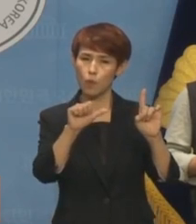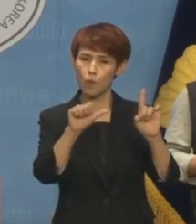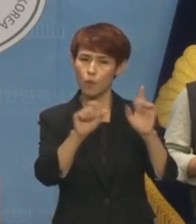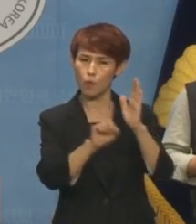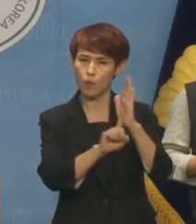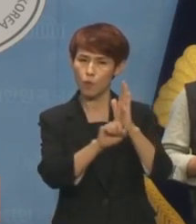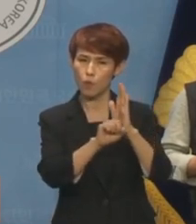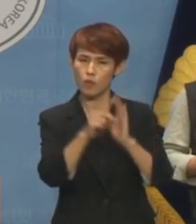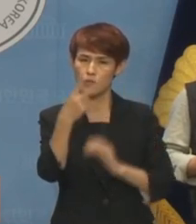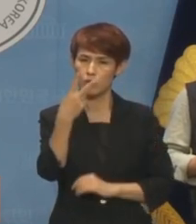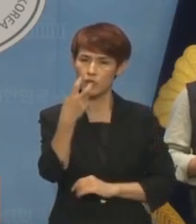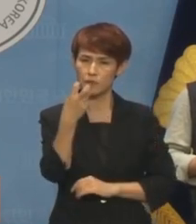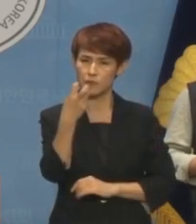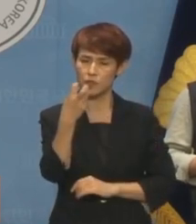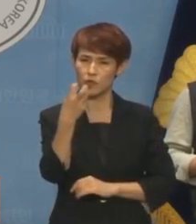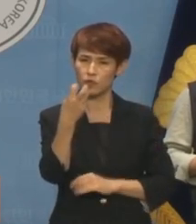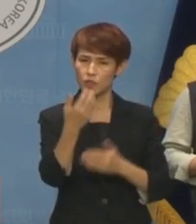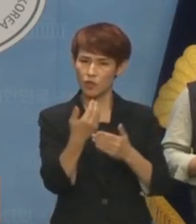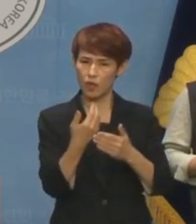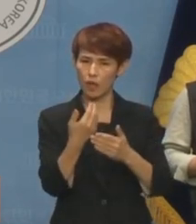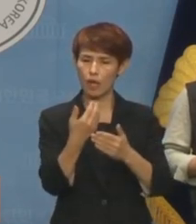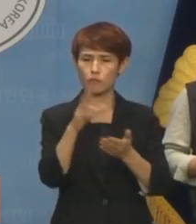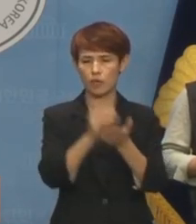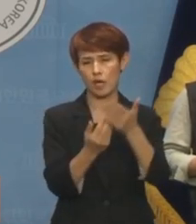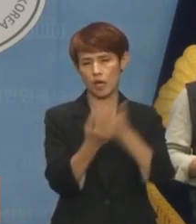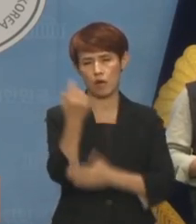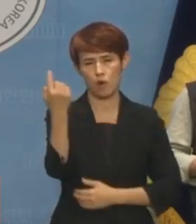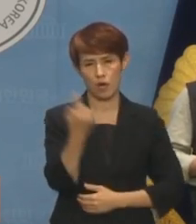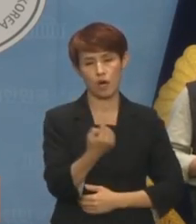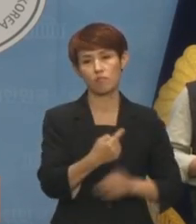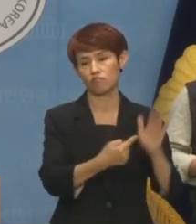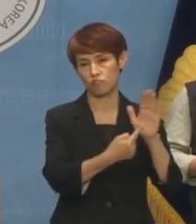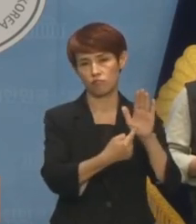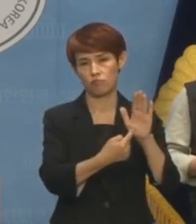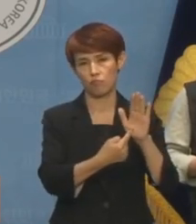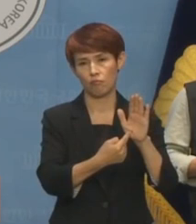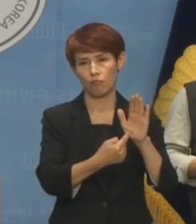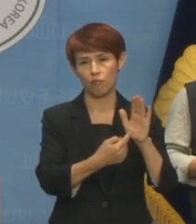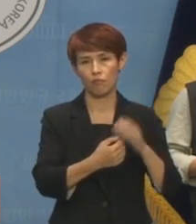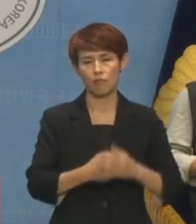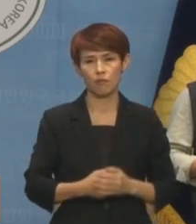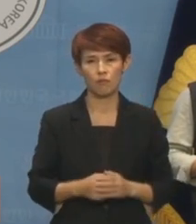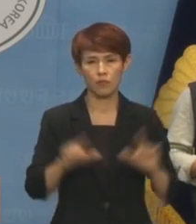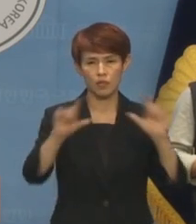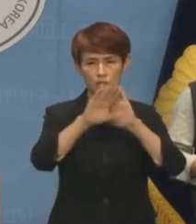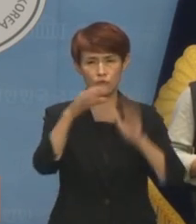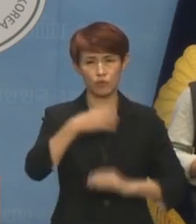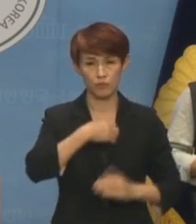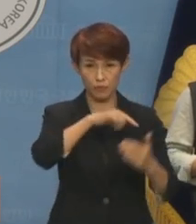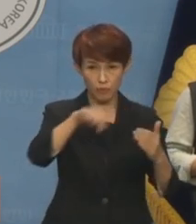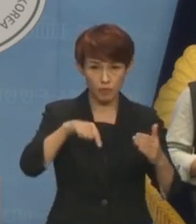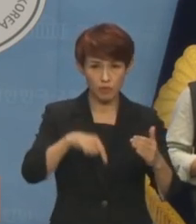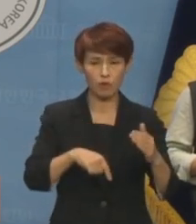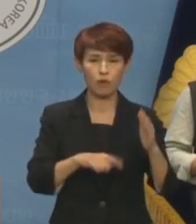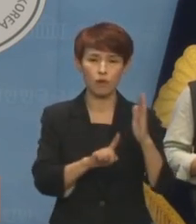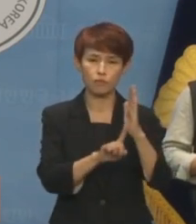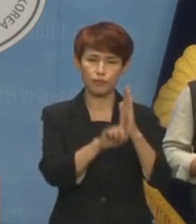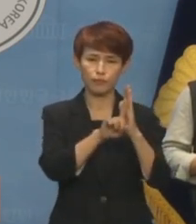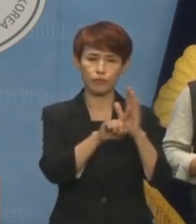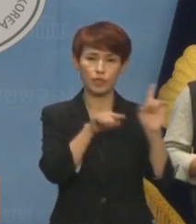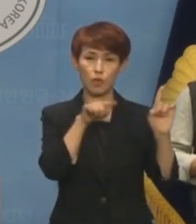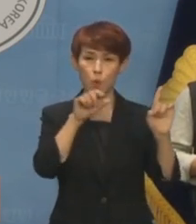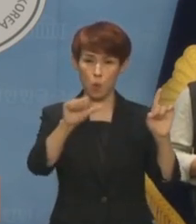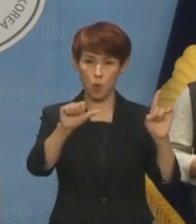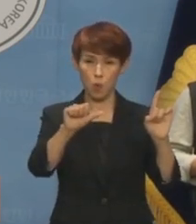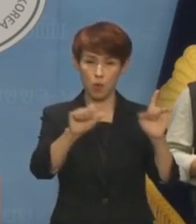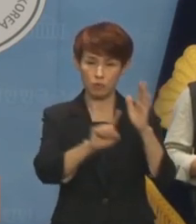마지노선이 2030년 전에 붕괴할 것이라는 전망을 내놓았습니다. 이처럼 급변하는 기후위기 속에서 1.5도 기온 상승 저지를